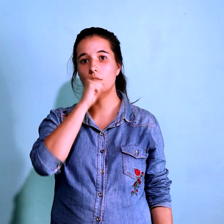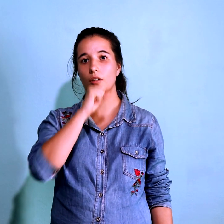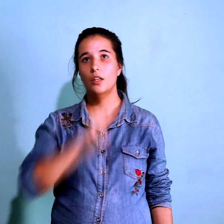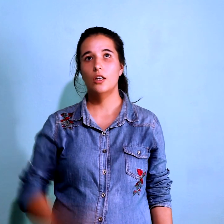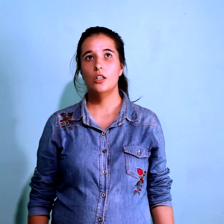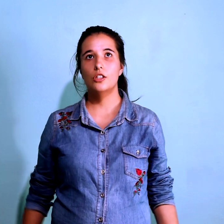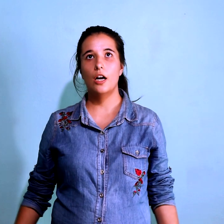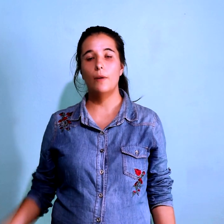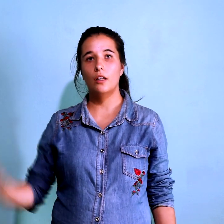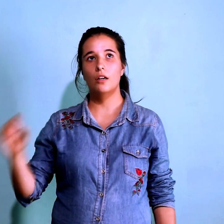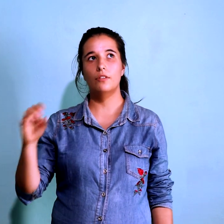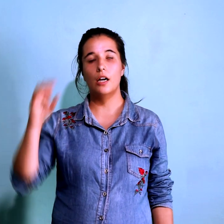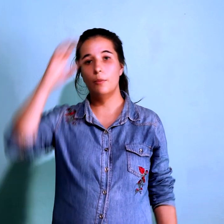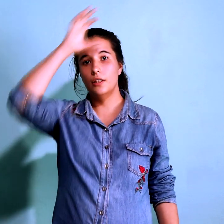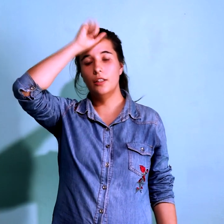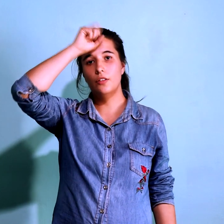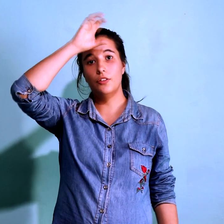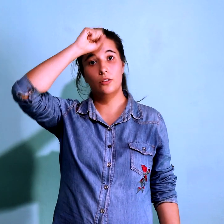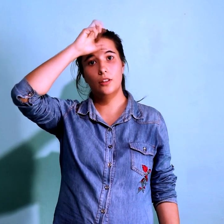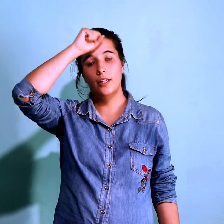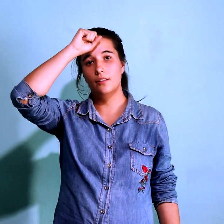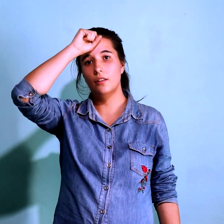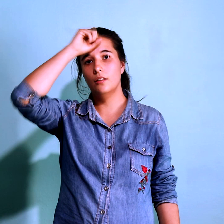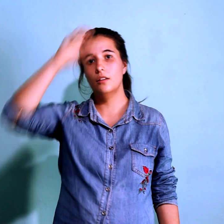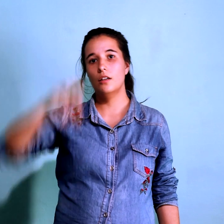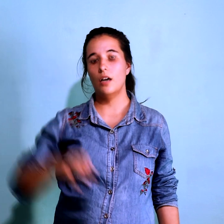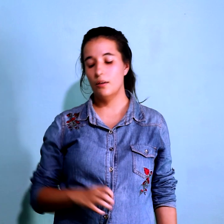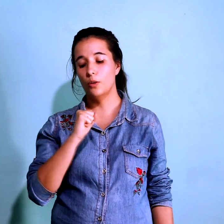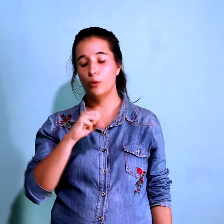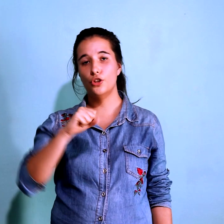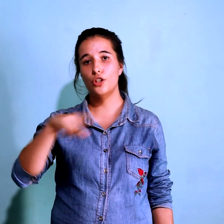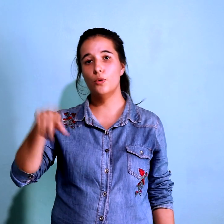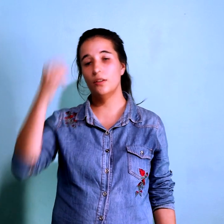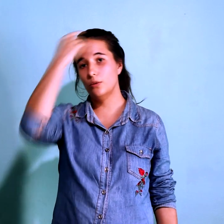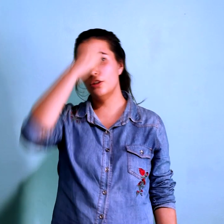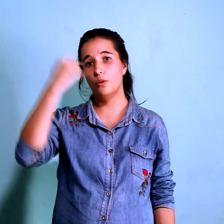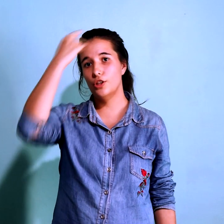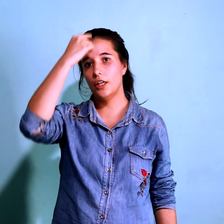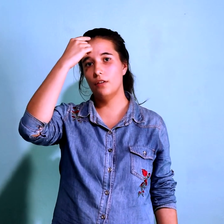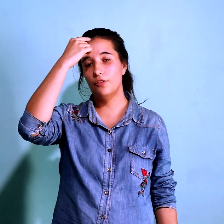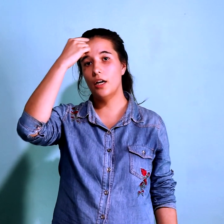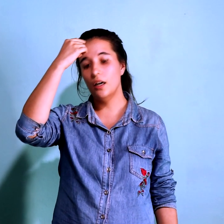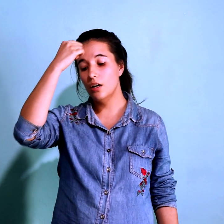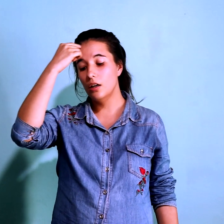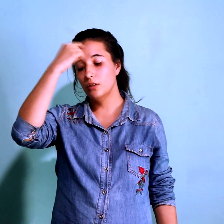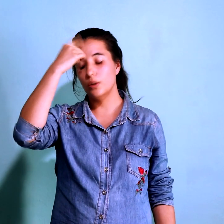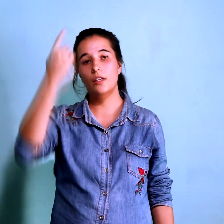lábios. Já a palavra aprender vai ficar na tua testa. Tem um ponto de articulação que diz onde é que ela vai ficar, tua